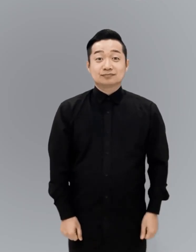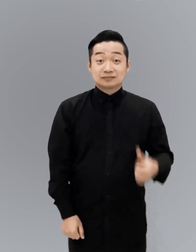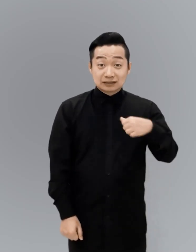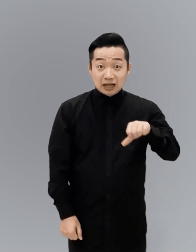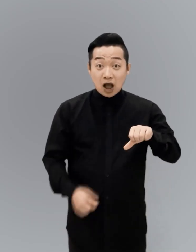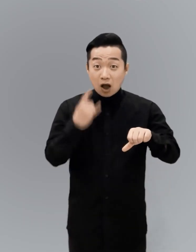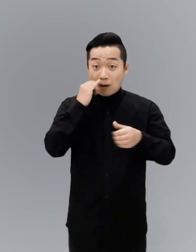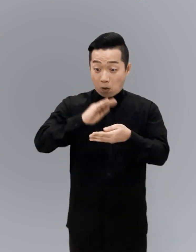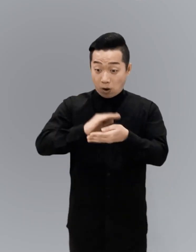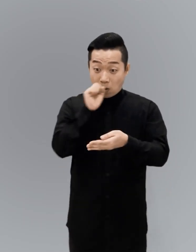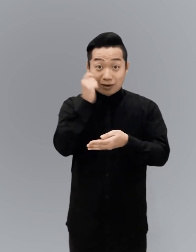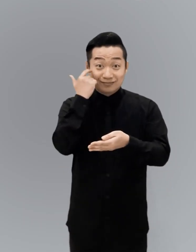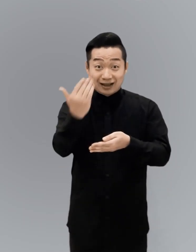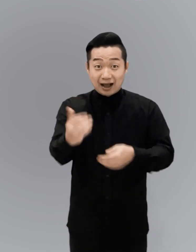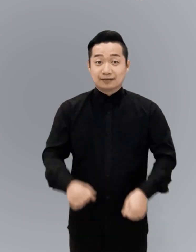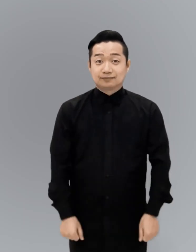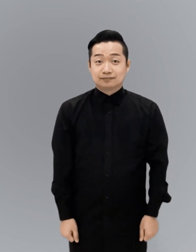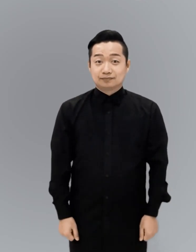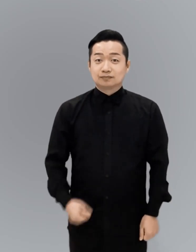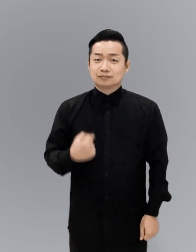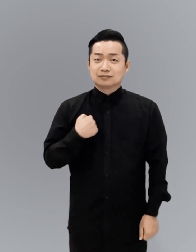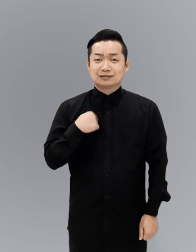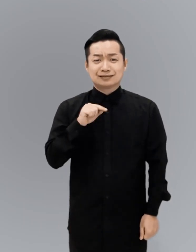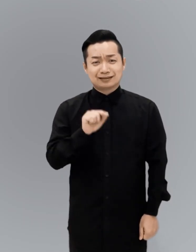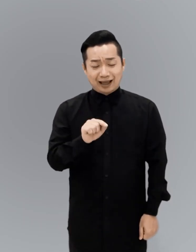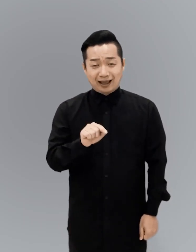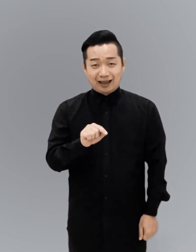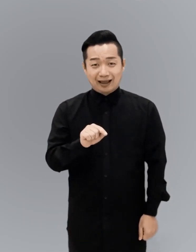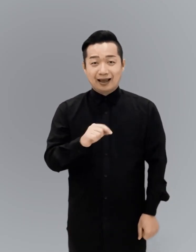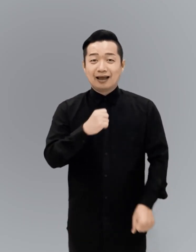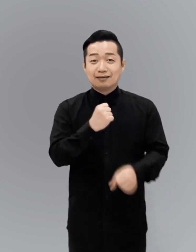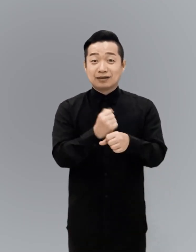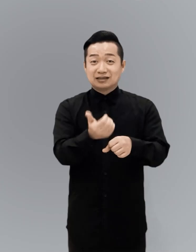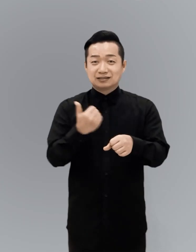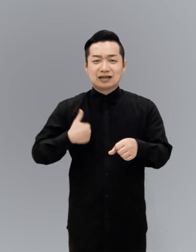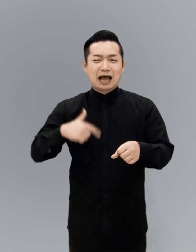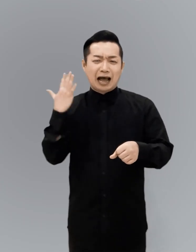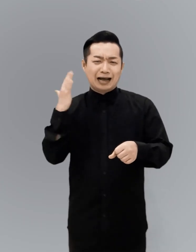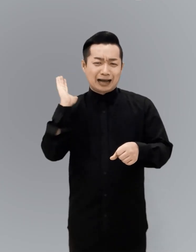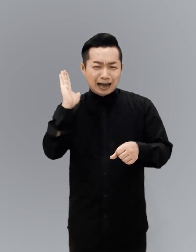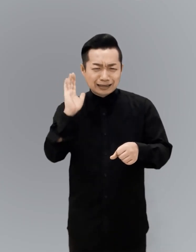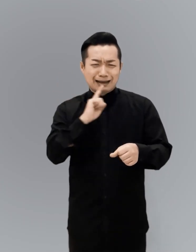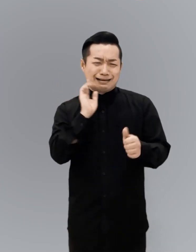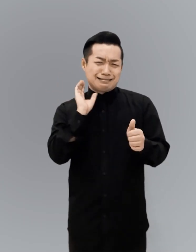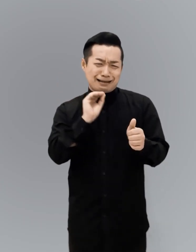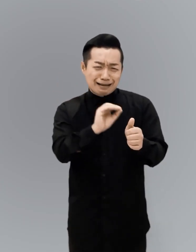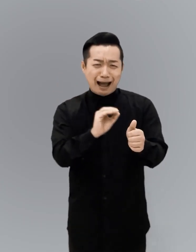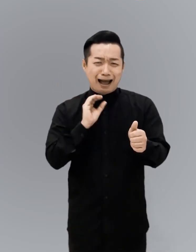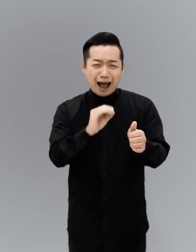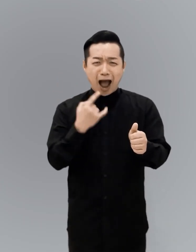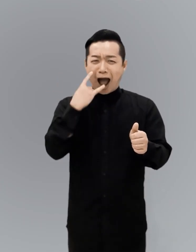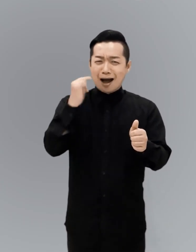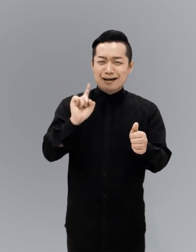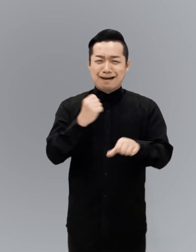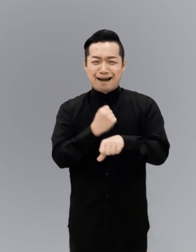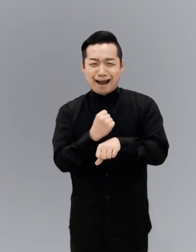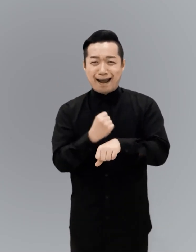아이가 엄마의 도시락을 좋아했나요? 이게 제가 또 그걸 하기 전에 항상 썰을 많이 풀어요.